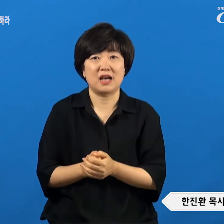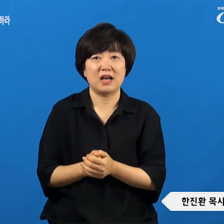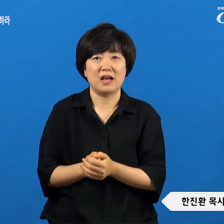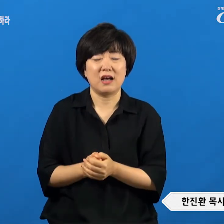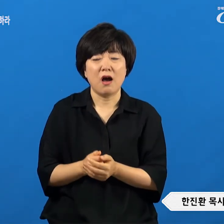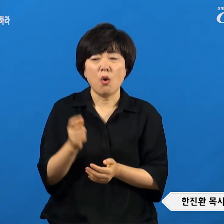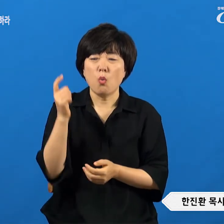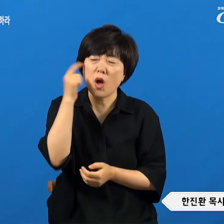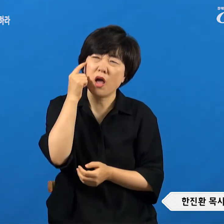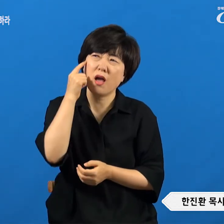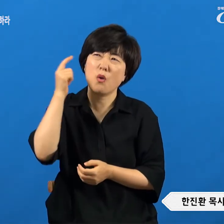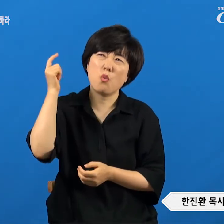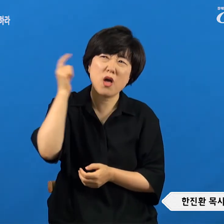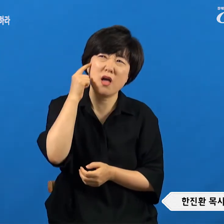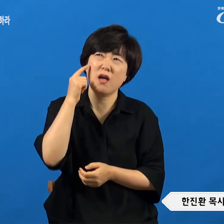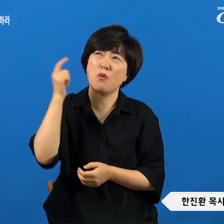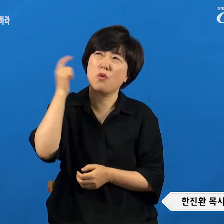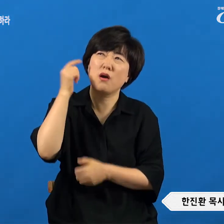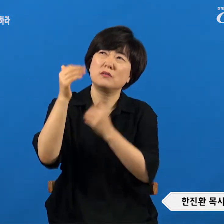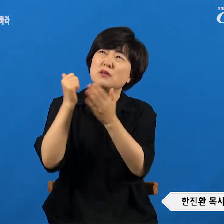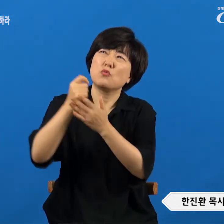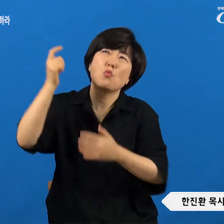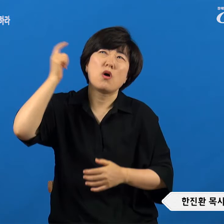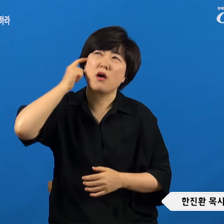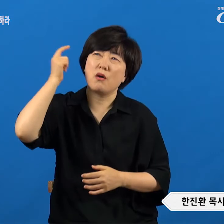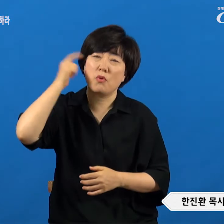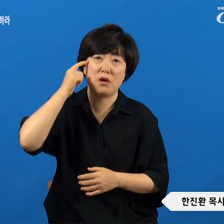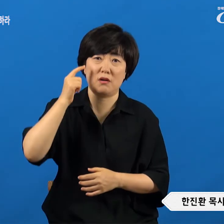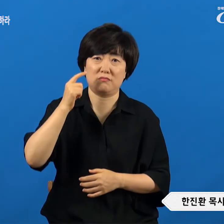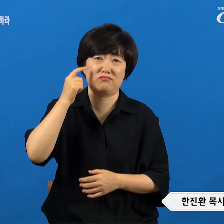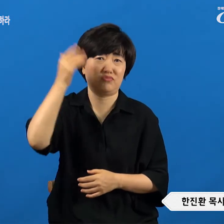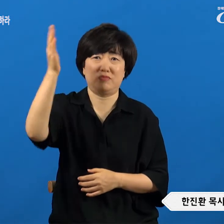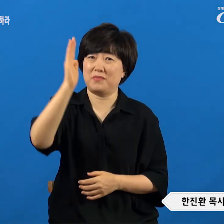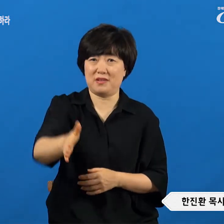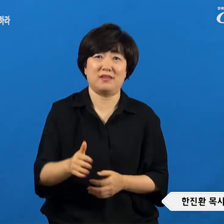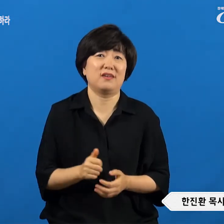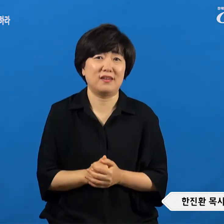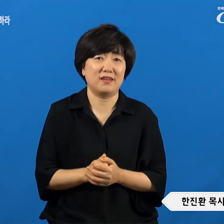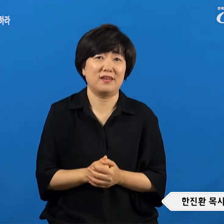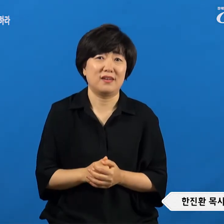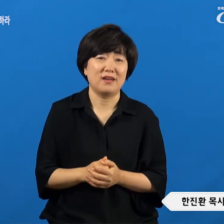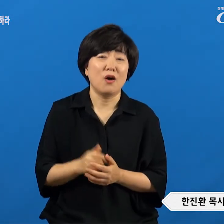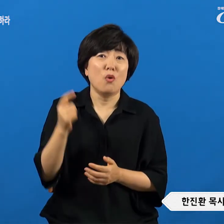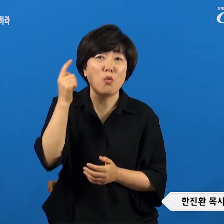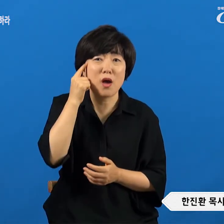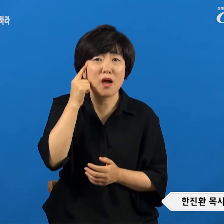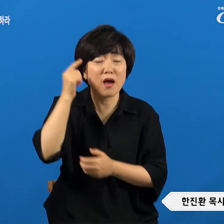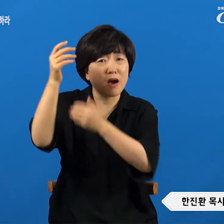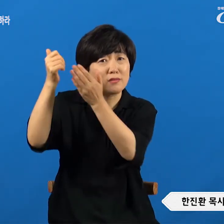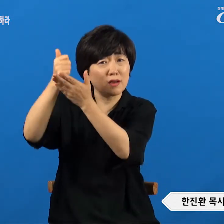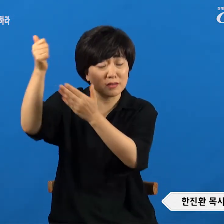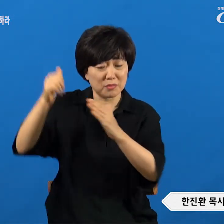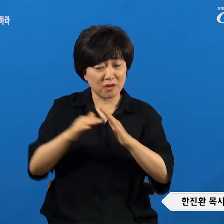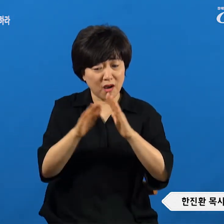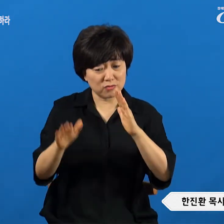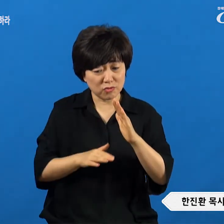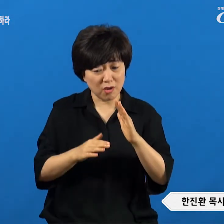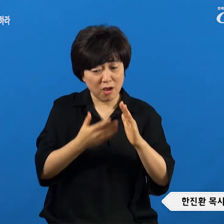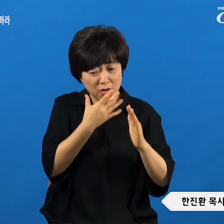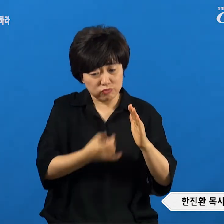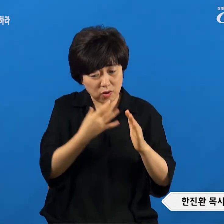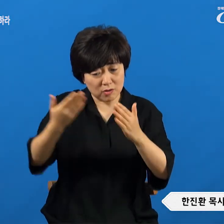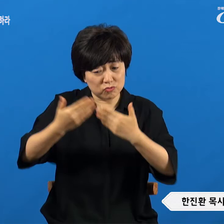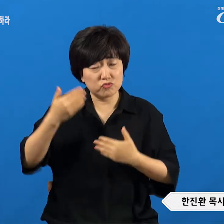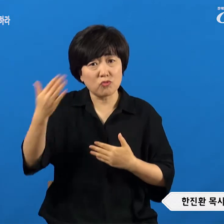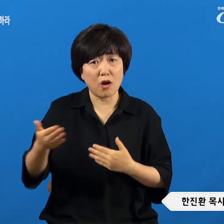자꾸 왜라고 이유를 묻지 마십시오. 하나님께서 왜 우리 가정에 이런 일을 주실까?